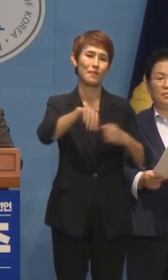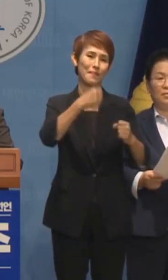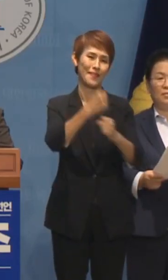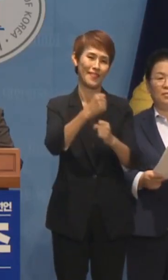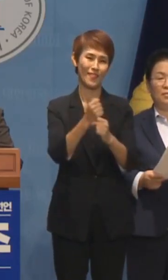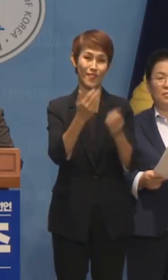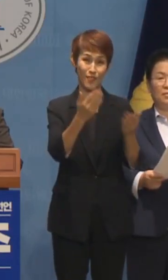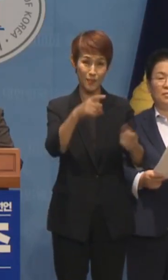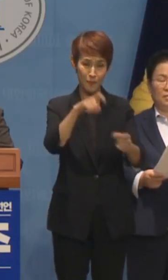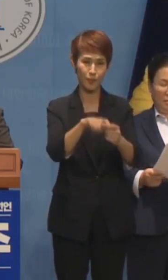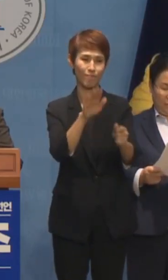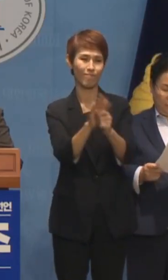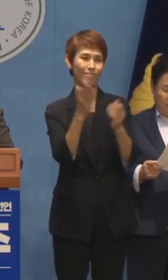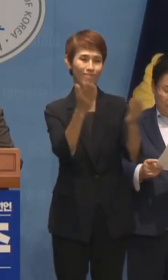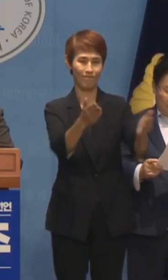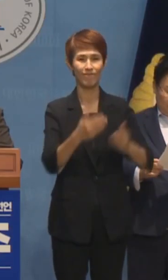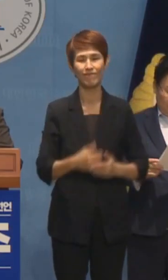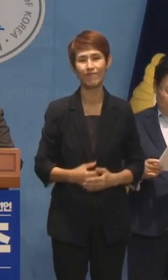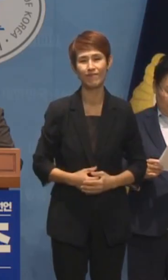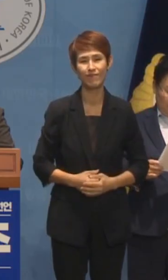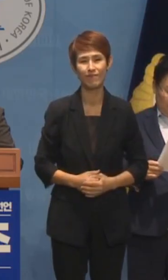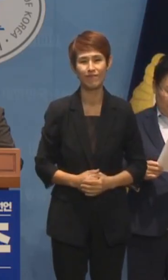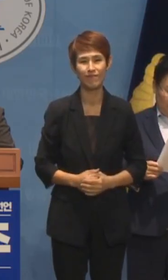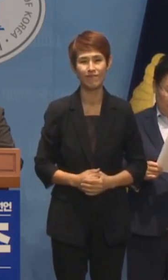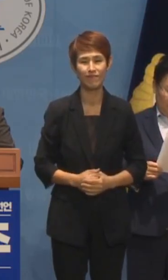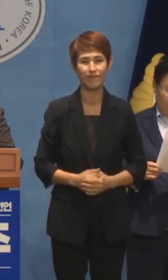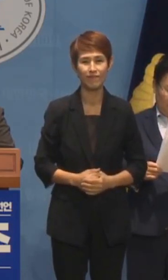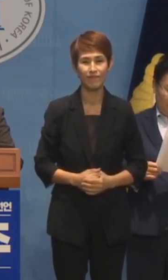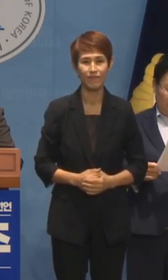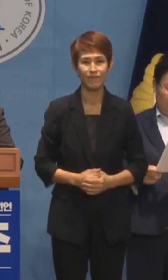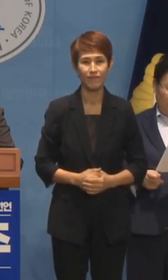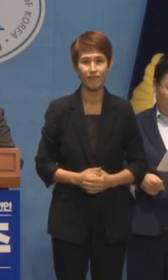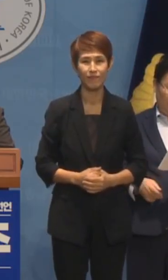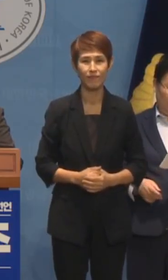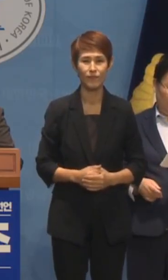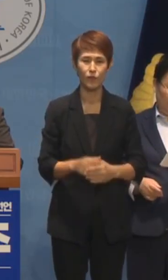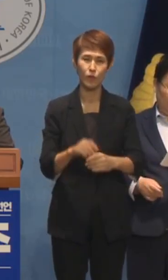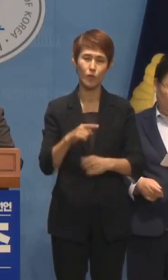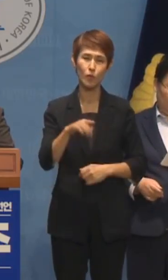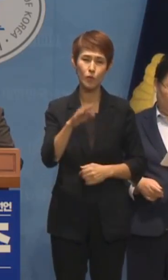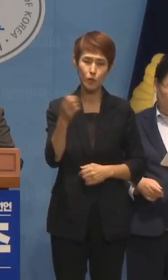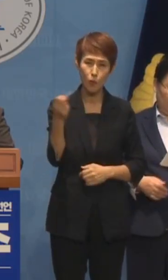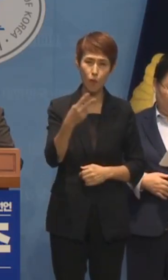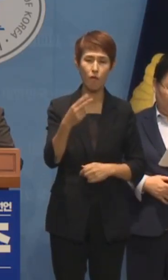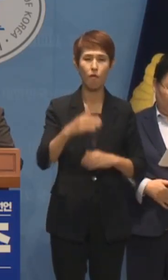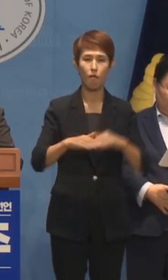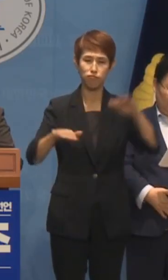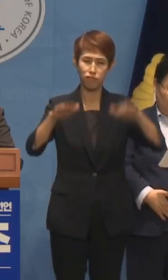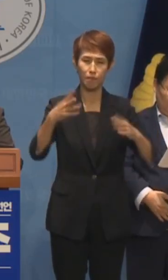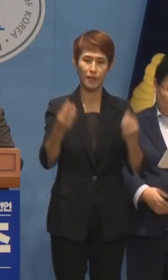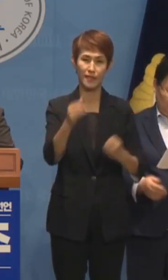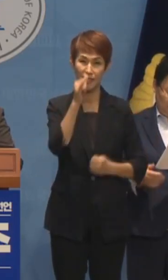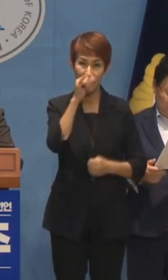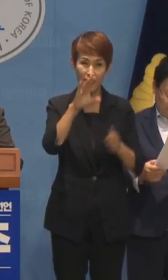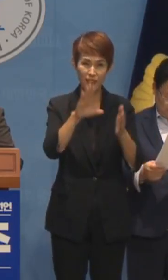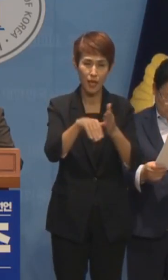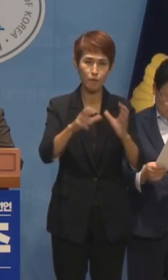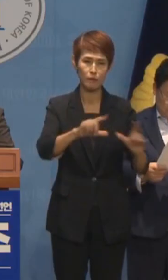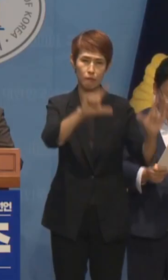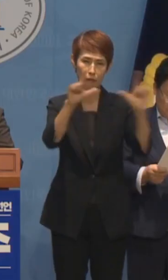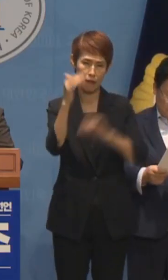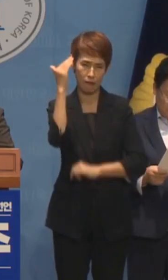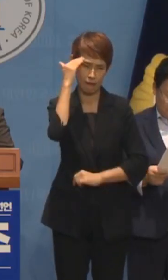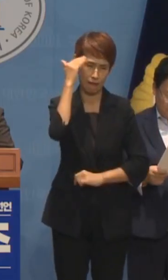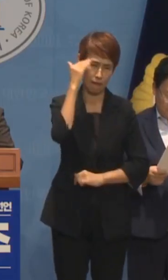있는 든든한 지원군이 되고자 합니다. 특히 불편부당한 비정상의 세계에서 민생을 파탄으로